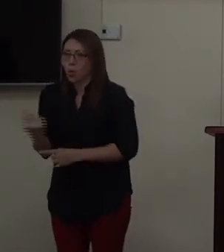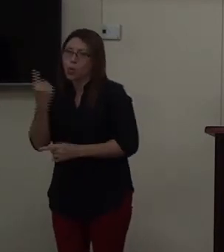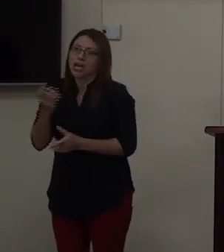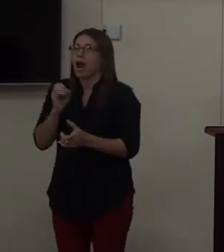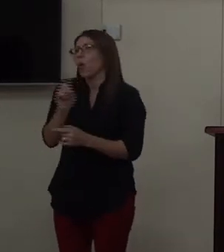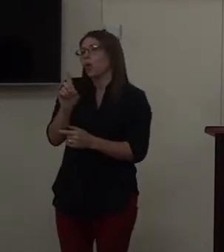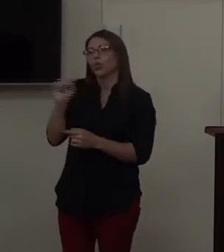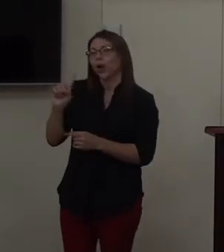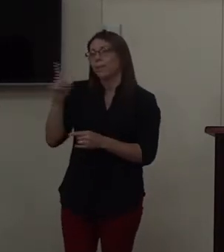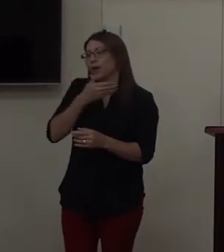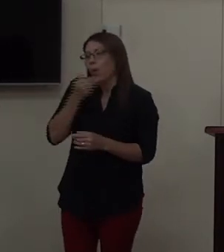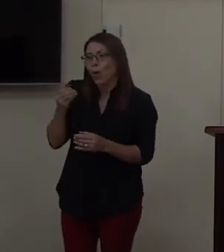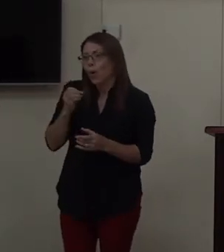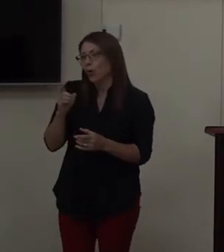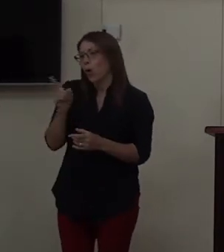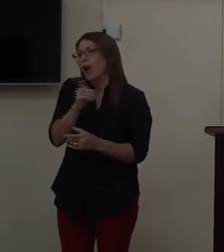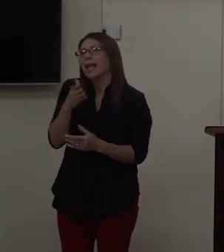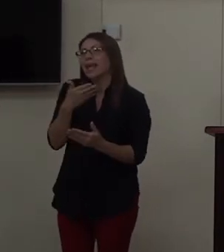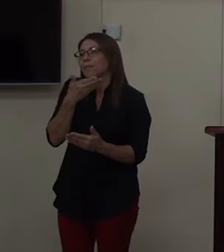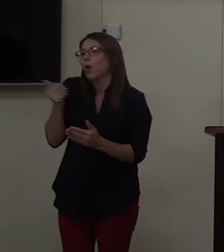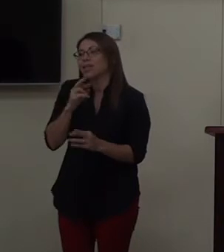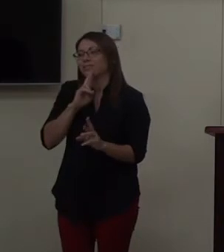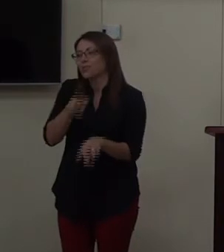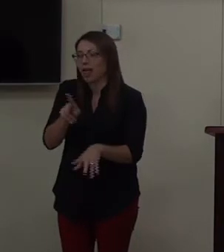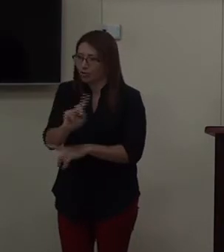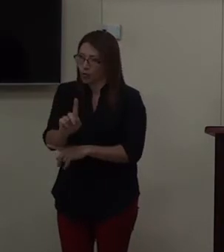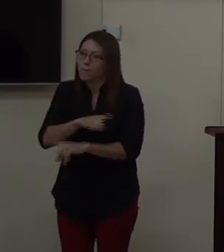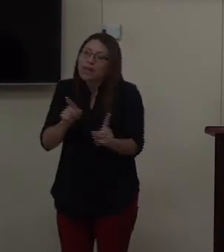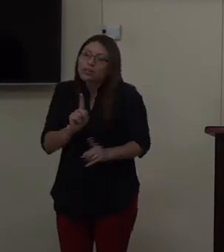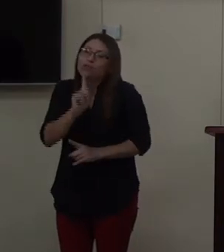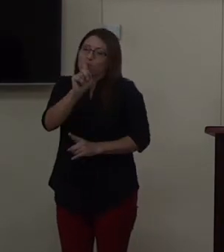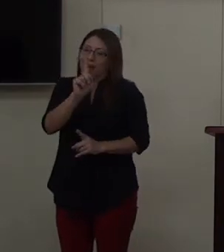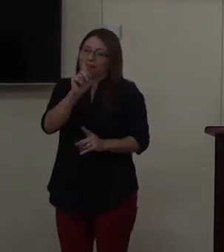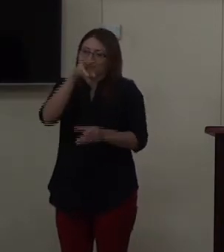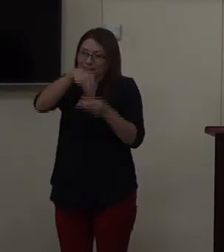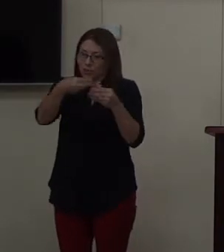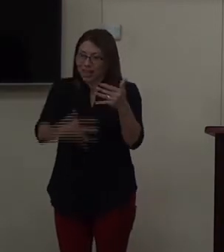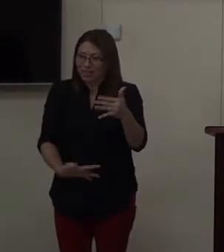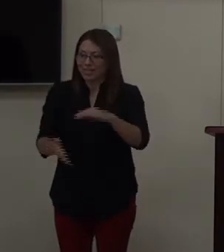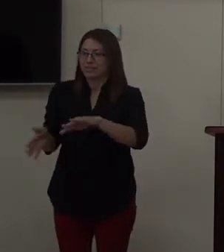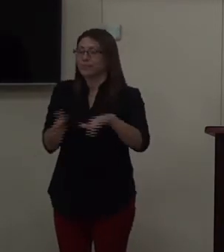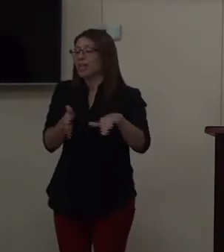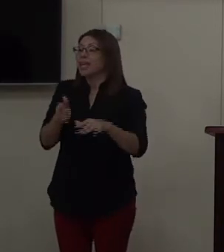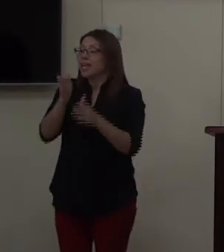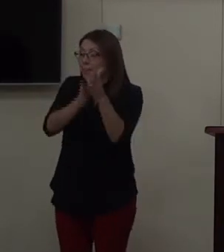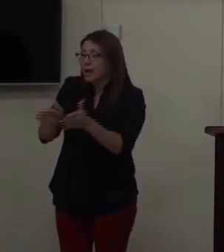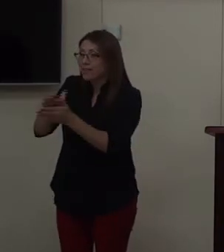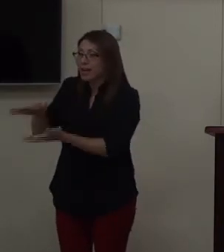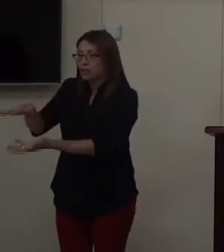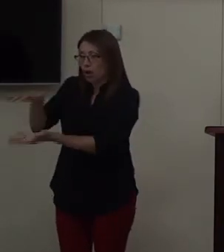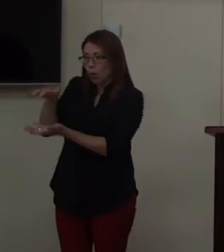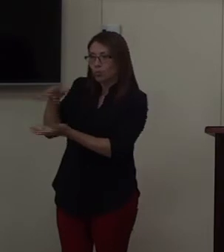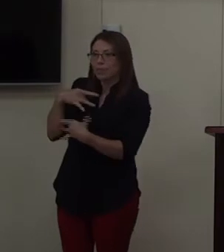ni la que da mejores resultados, pero bueno, es una de todas. Y de aspectos de planificación de corpus, me interesa que